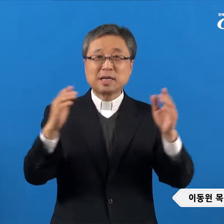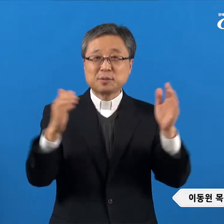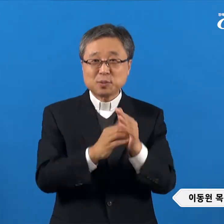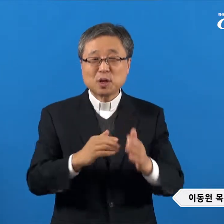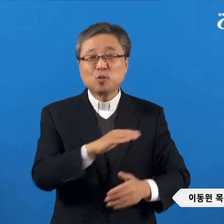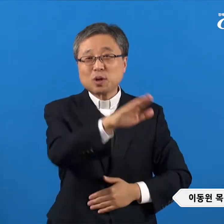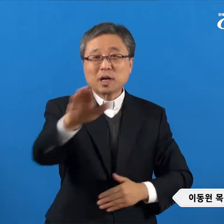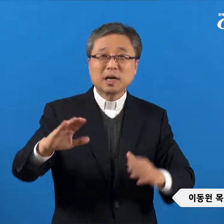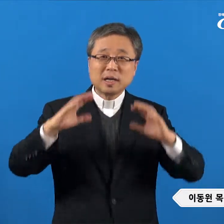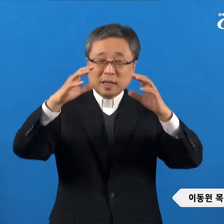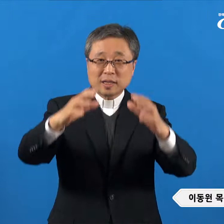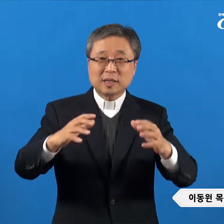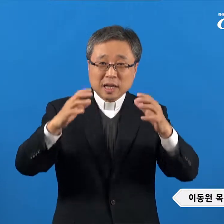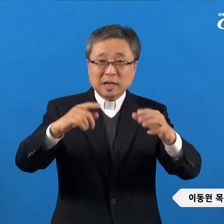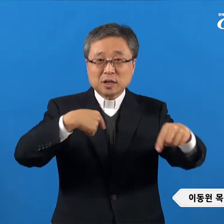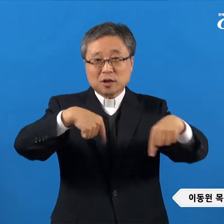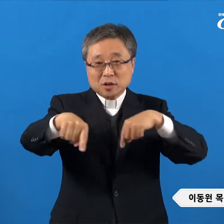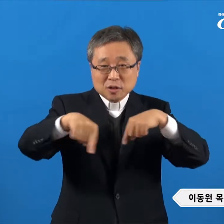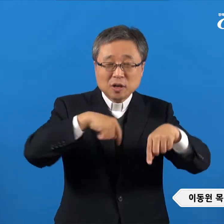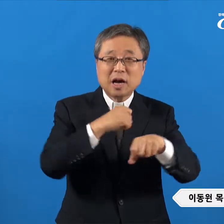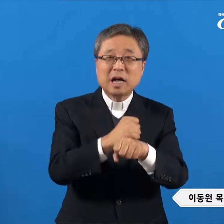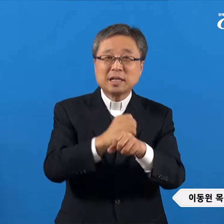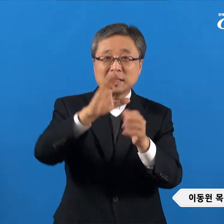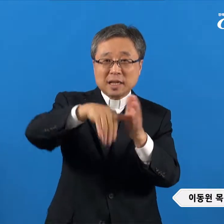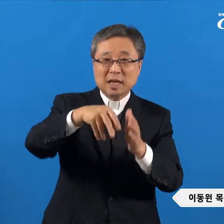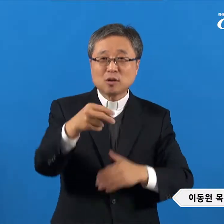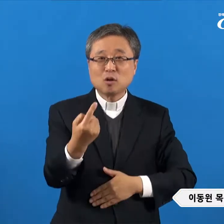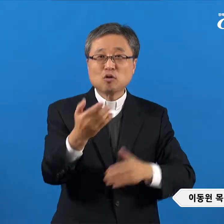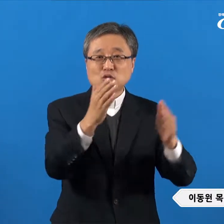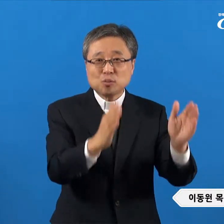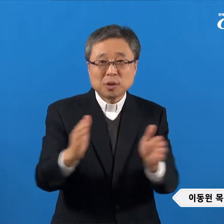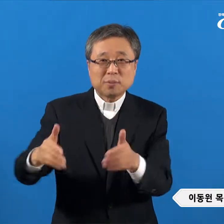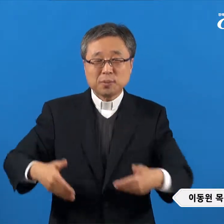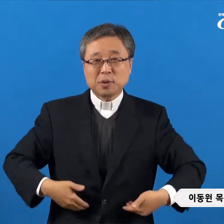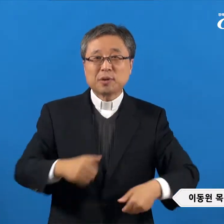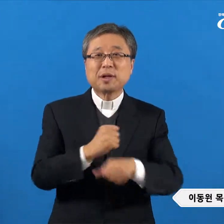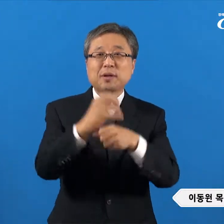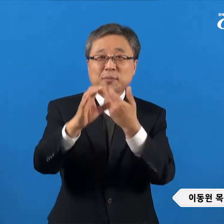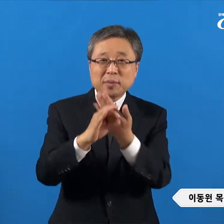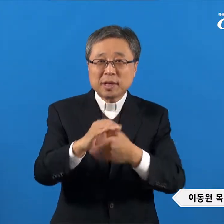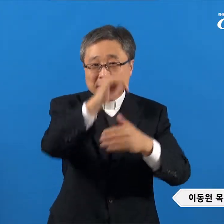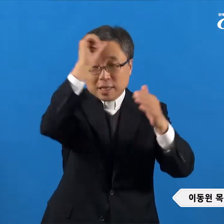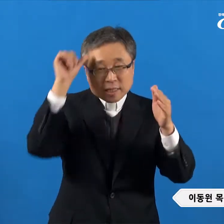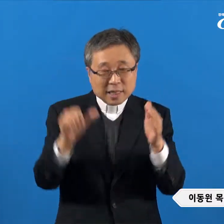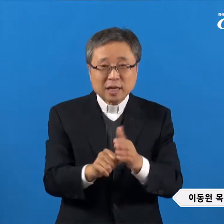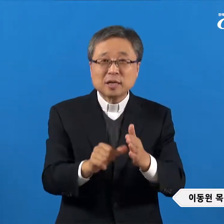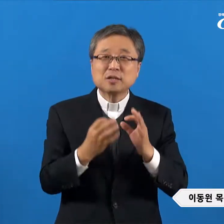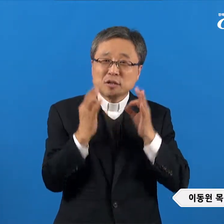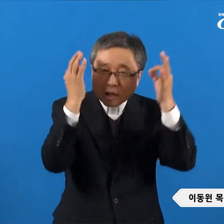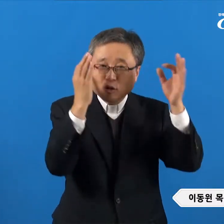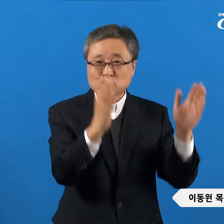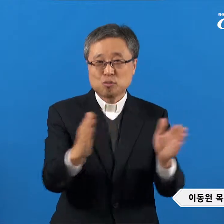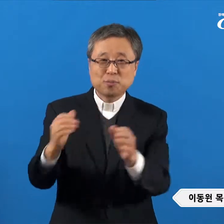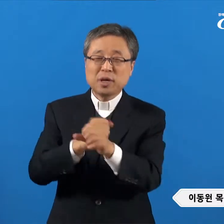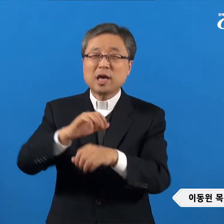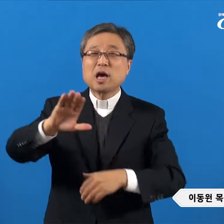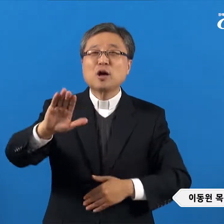우리가 한 나라를 경영하는데도 준비가 필요하다면 인생이 정말 절실하게 준비해야 할 건 뭘까요? 죽음의